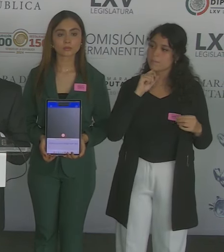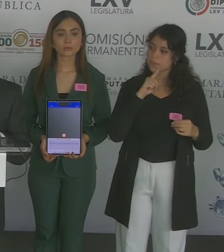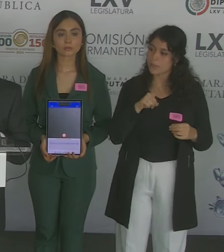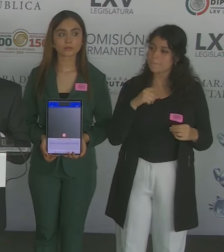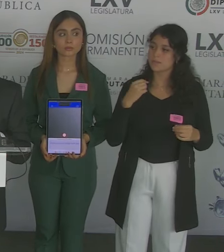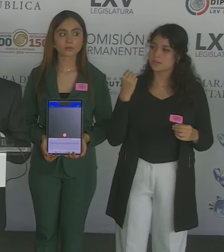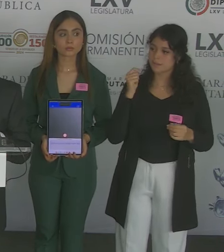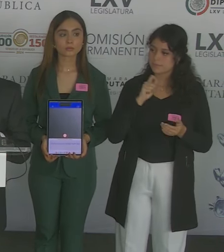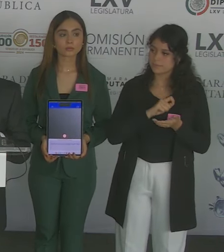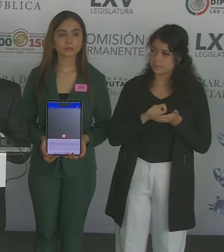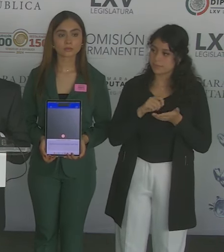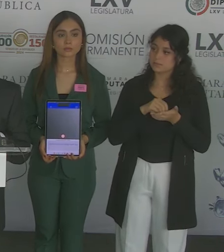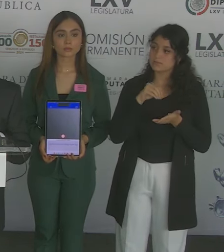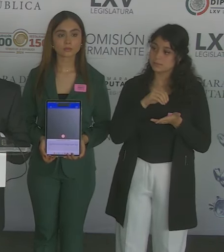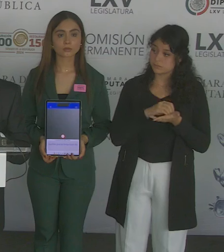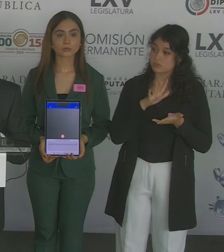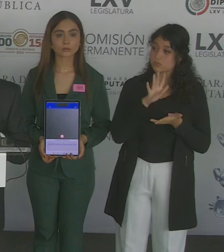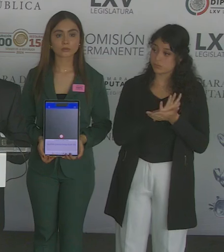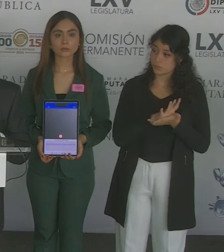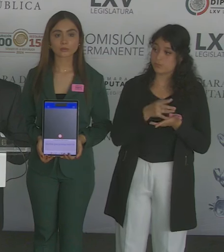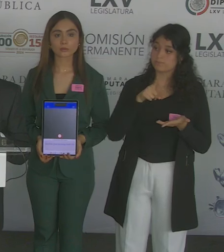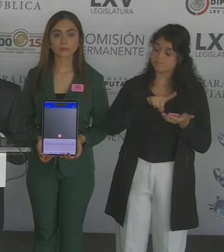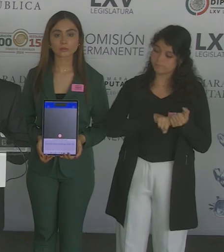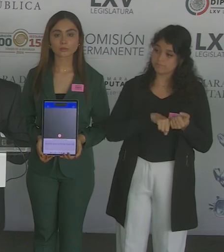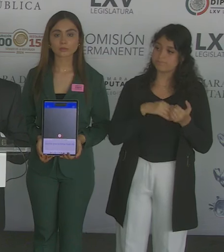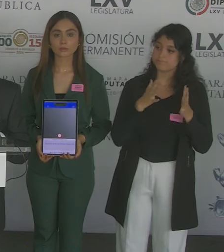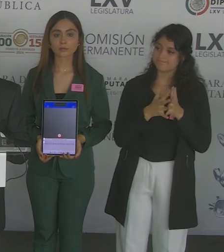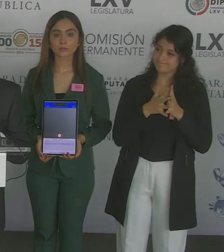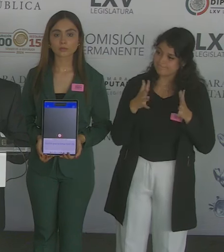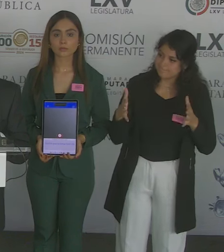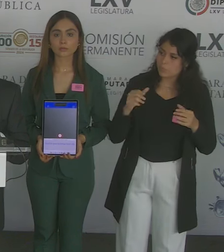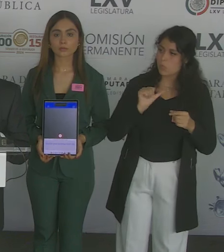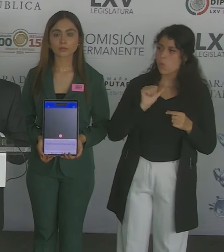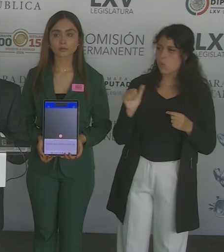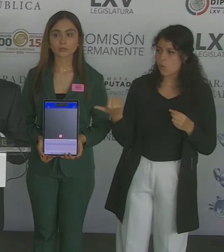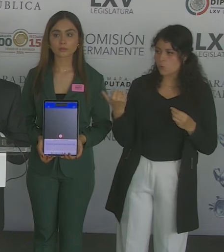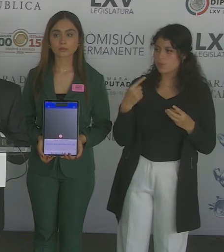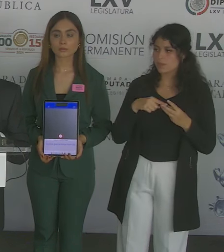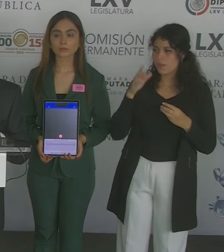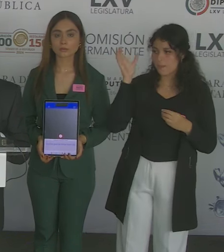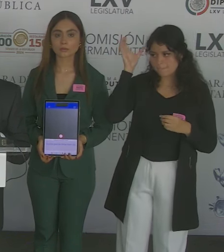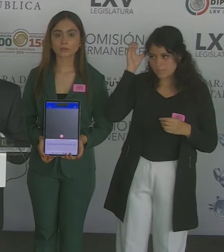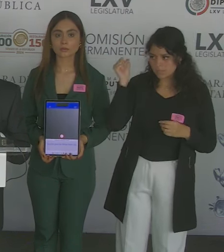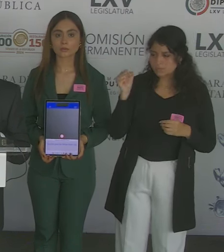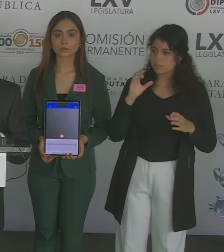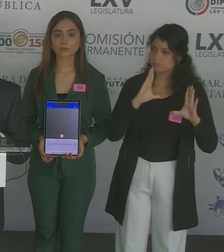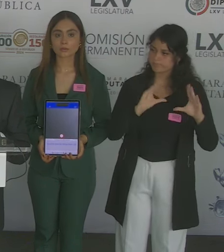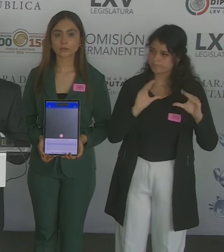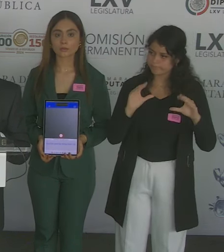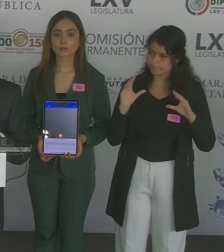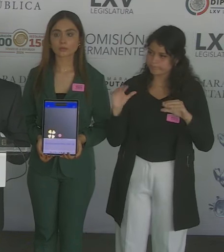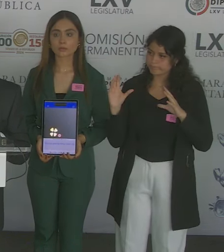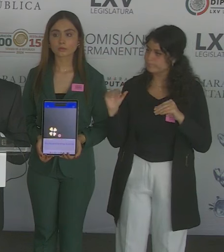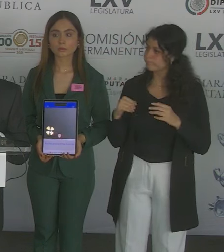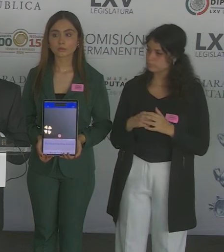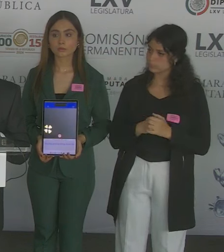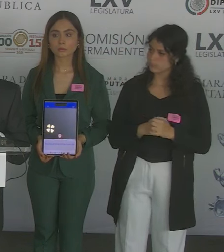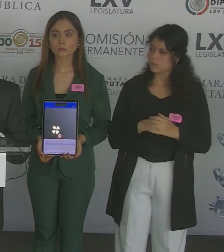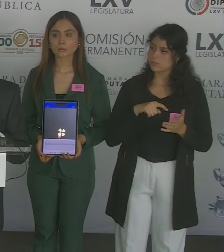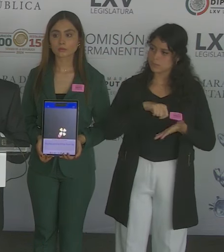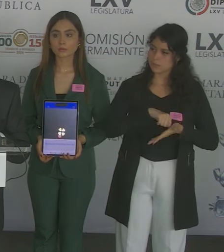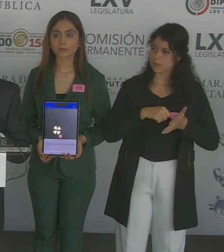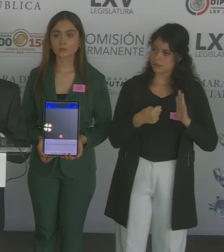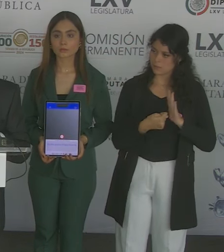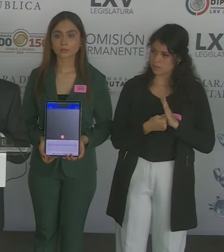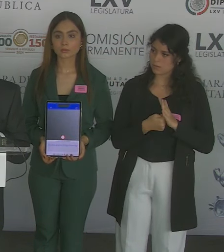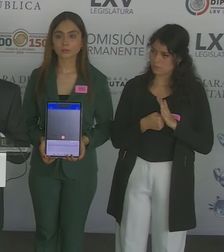escrito uno la gradualidad y dos la capacitación y capacidad técnica jurídica de las